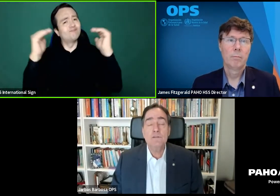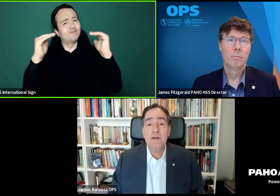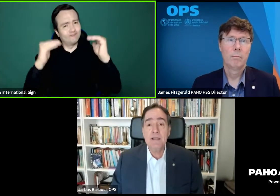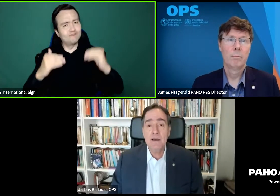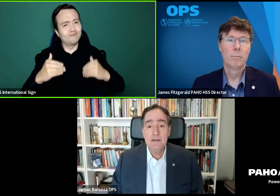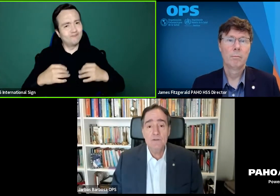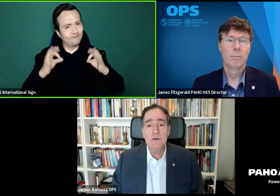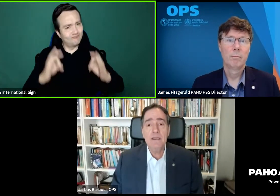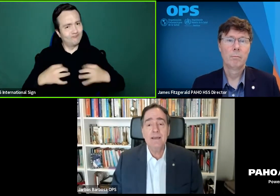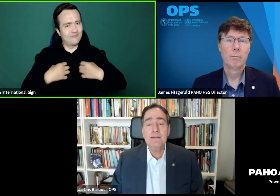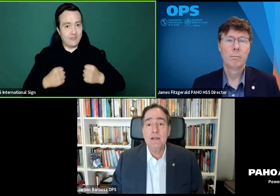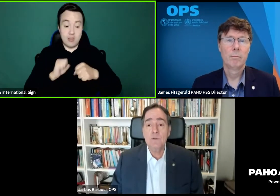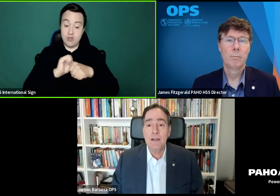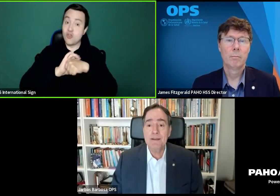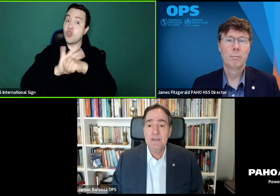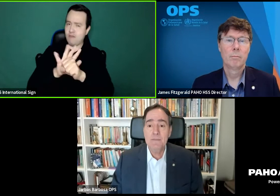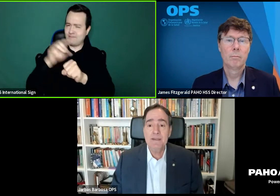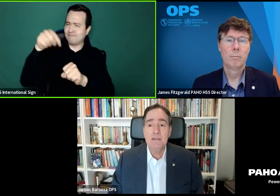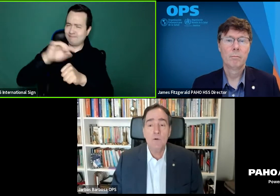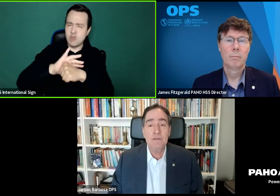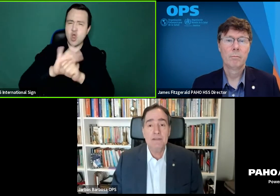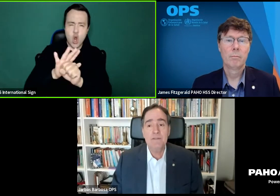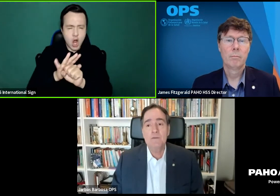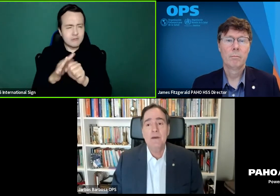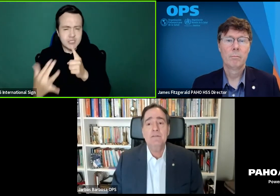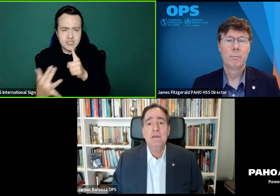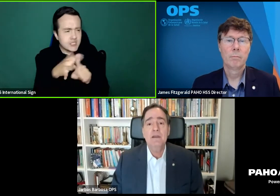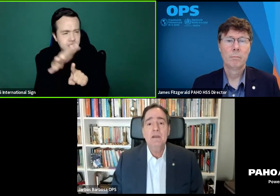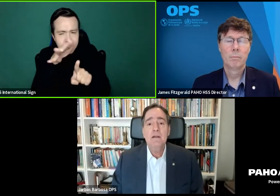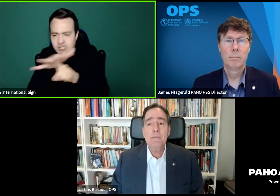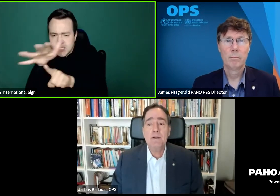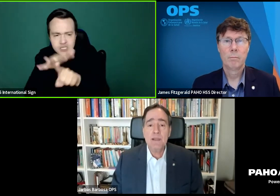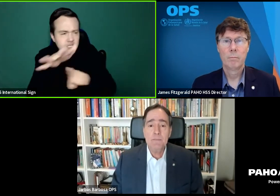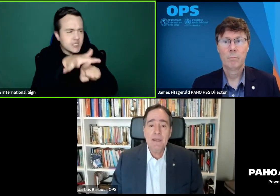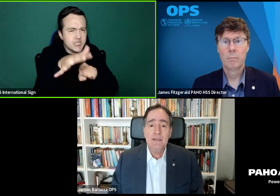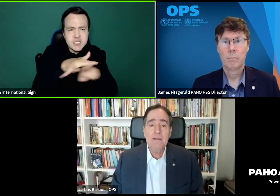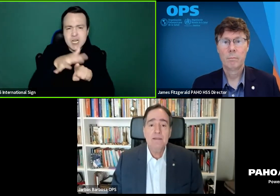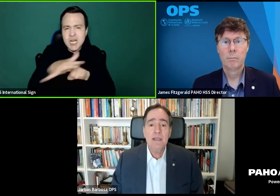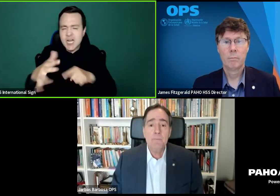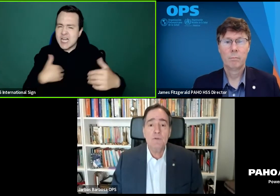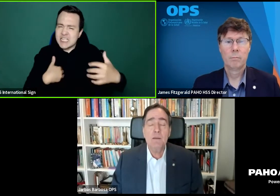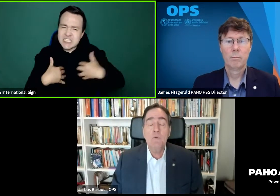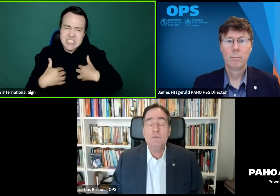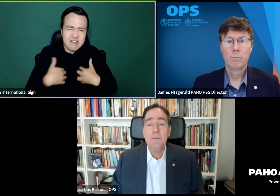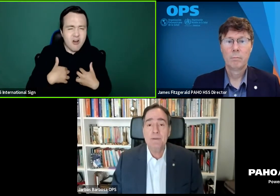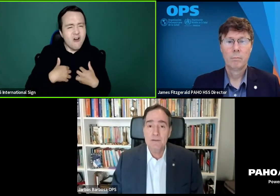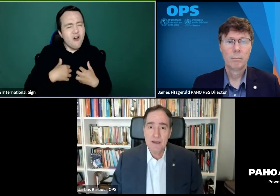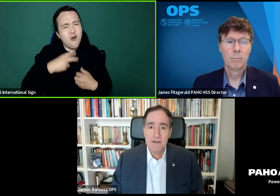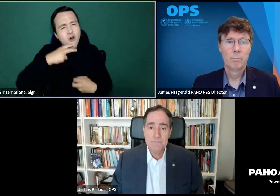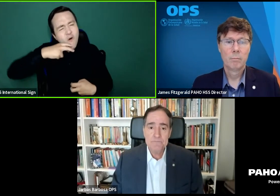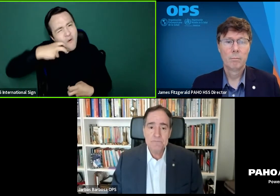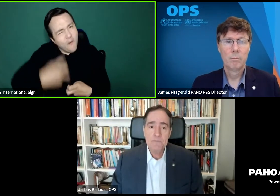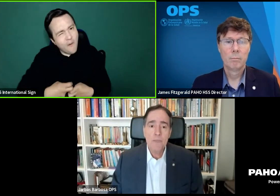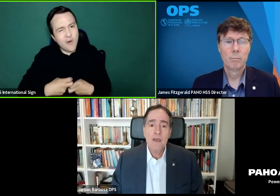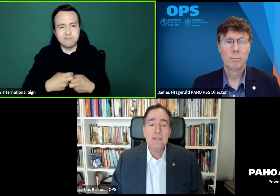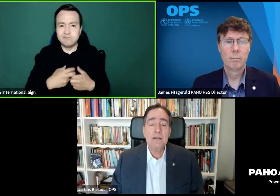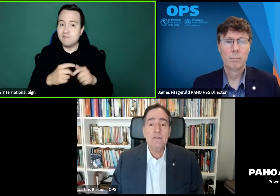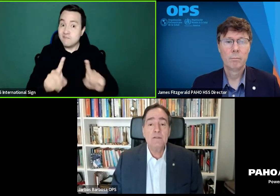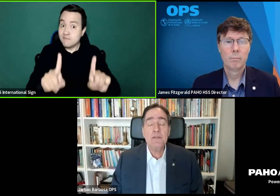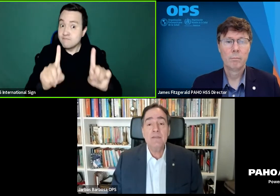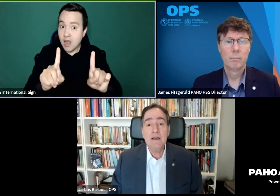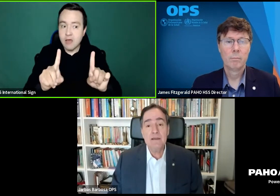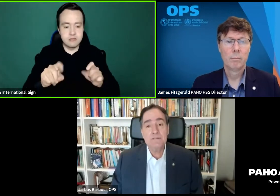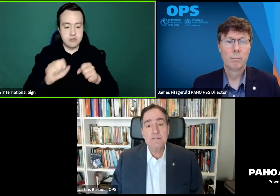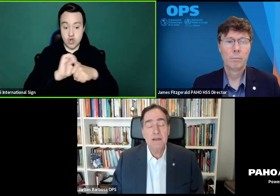lo que nos van derrando e quitando a pandemia de COVID-19, pero também tempos de muito aprendizagem. Entre